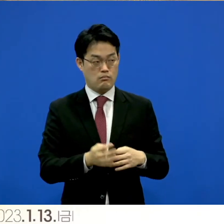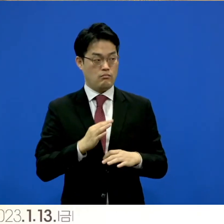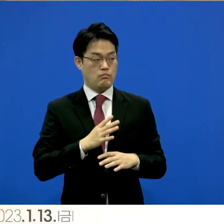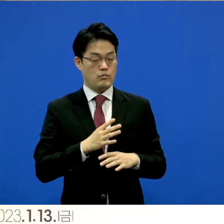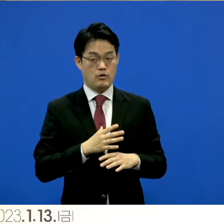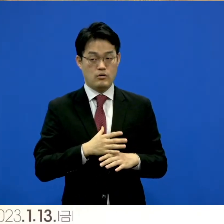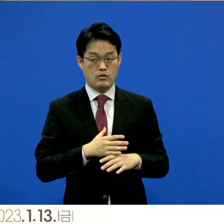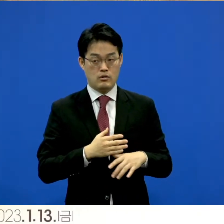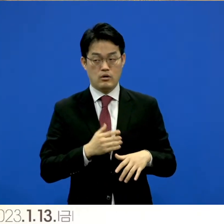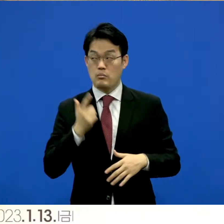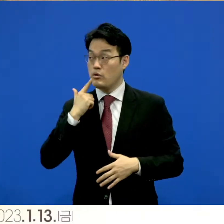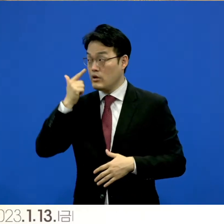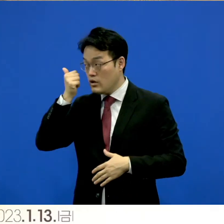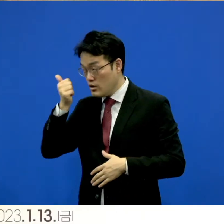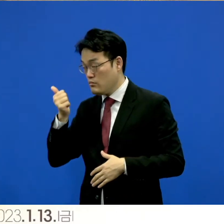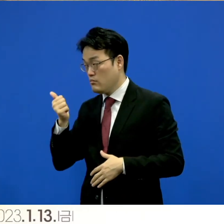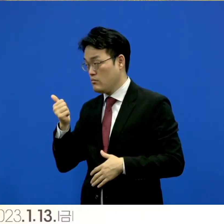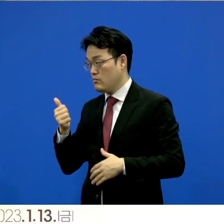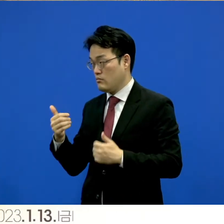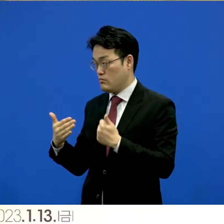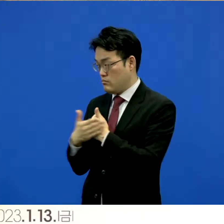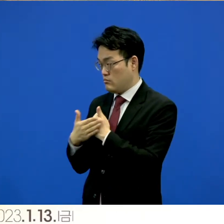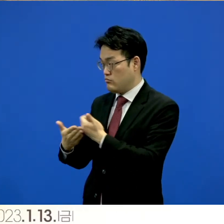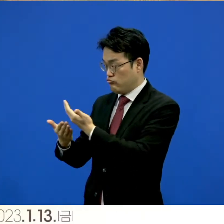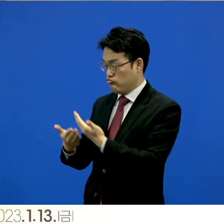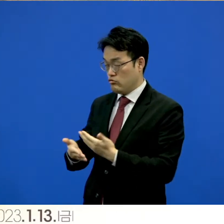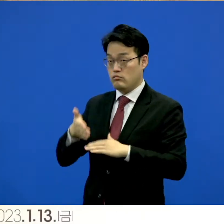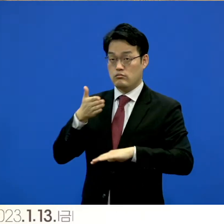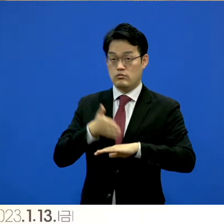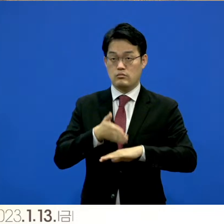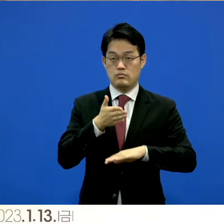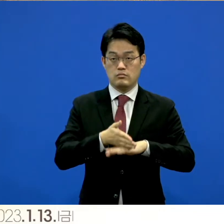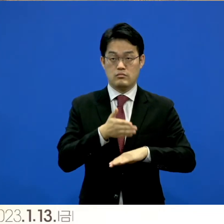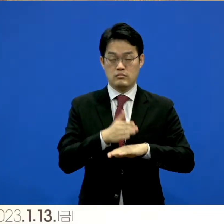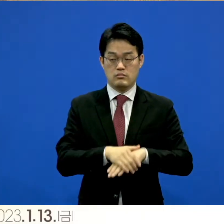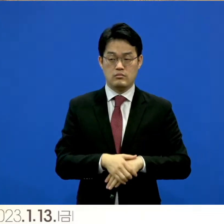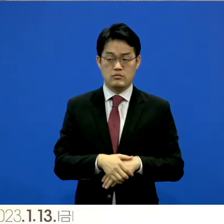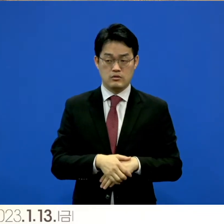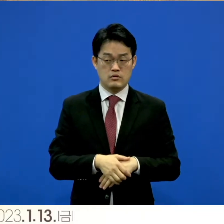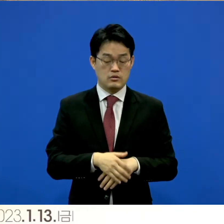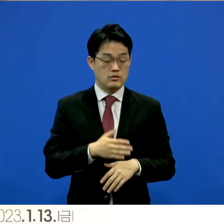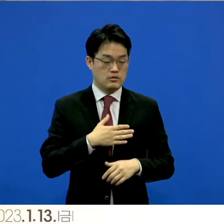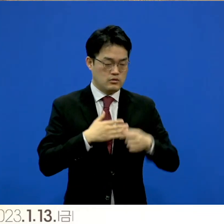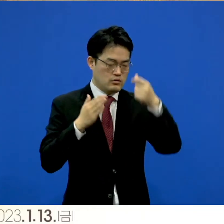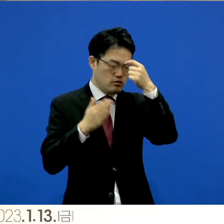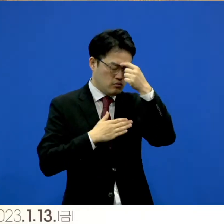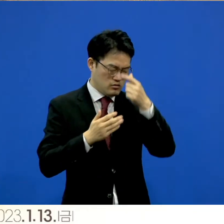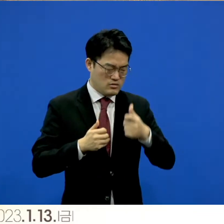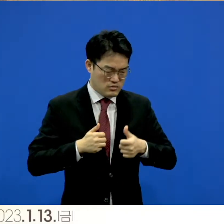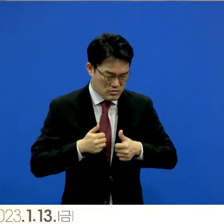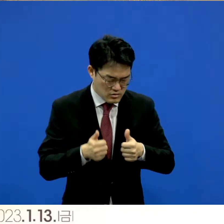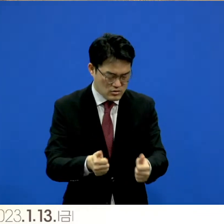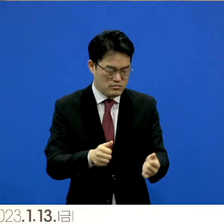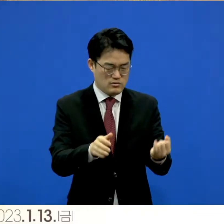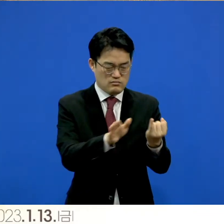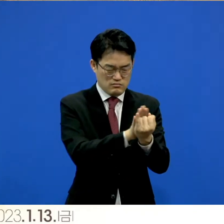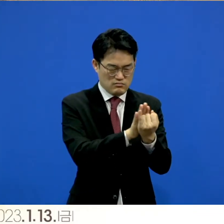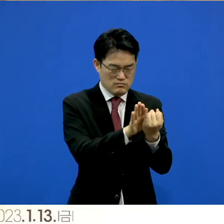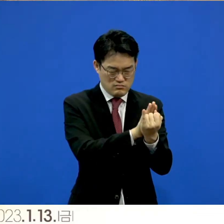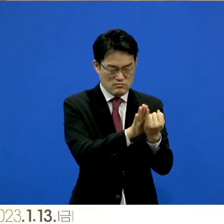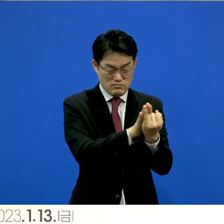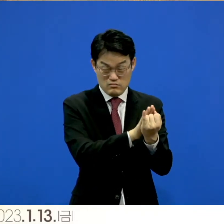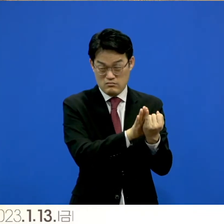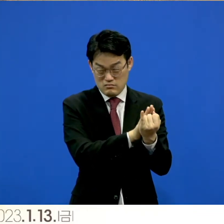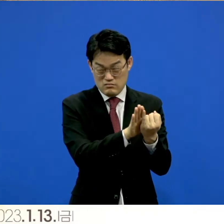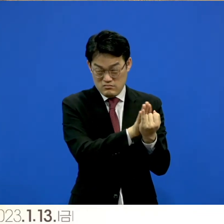감사하다고 목사님이 신경 써줘서 고맙다. 근데 우리 교인들이 몇 분이 그렇게 직업정서로 그분을 섬겼어요. 너무 힘든